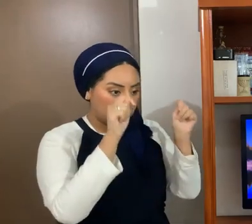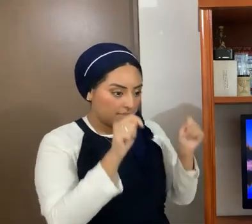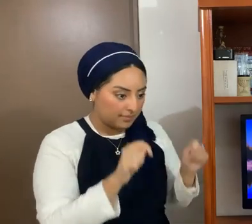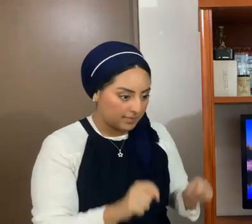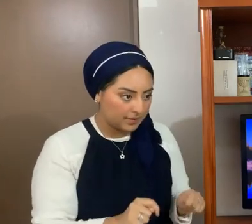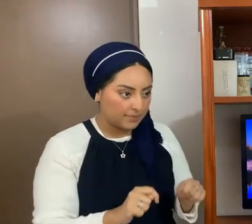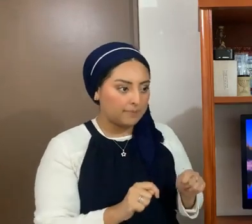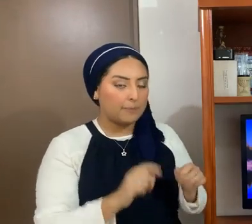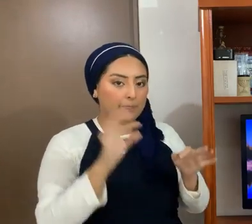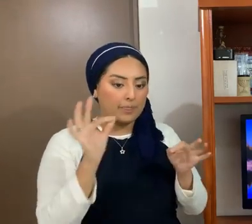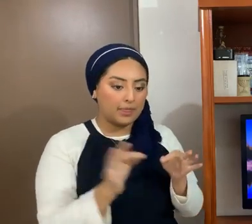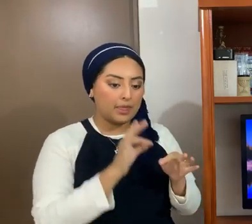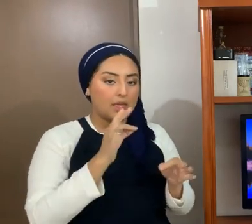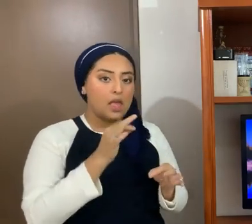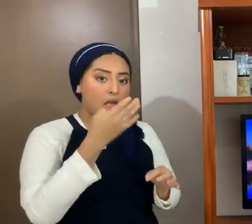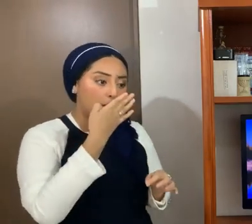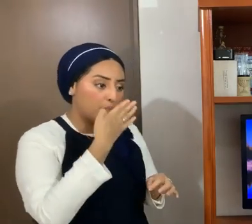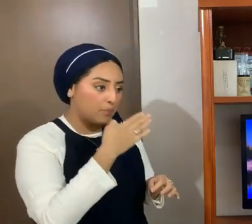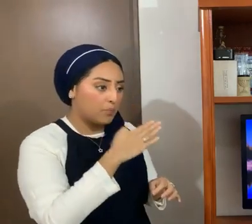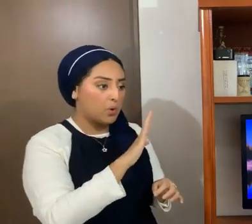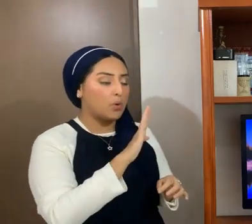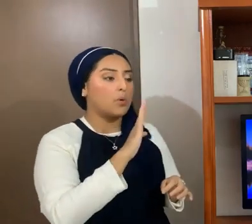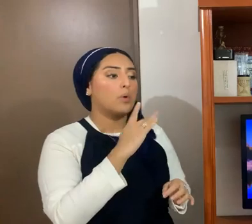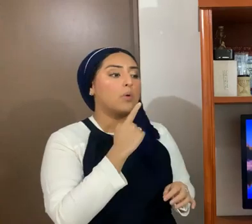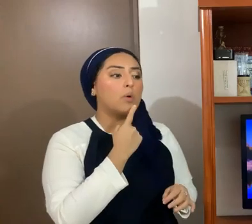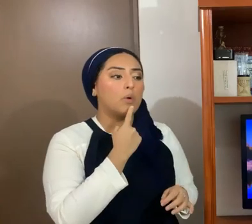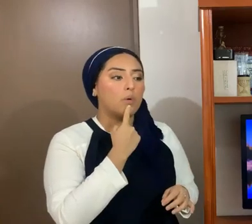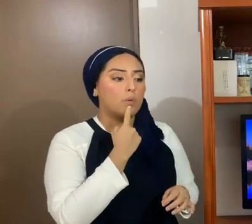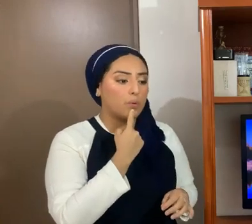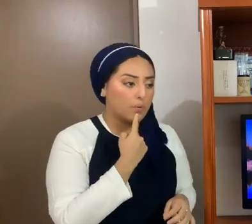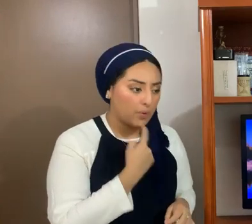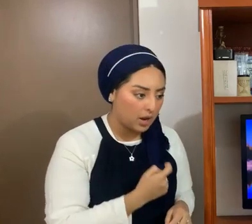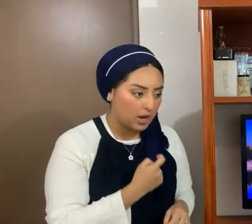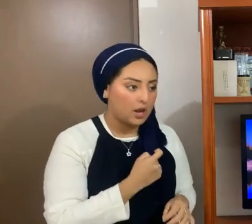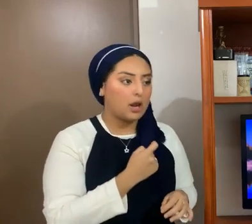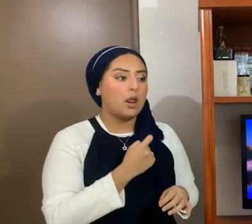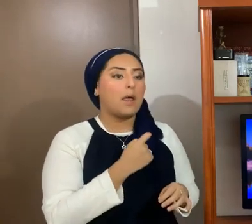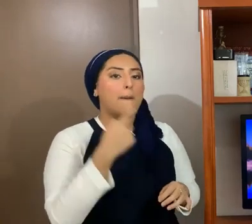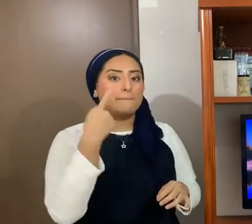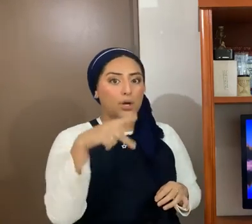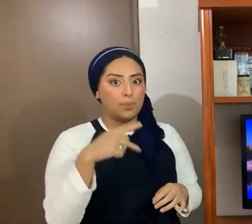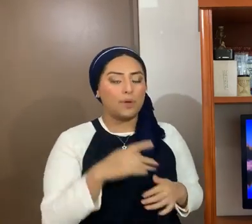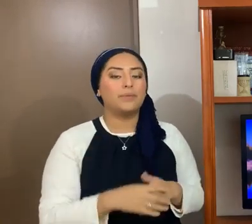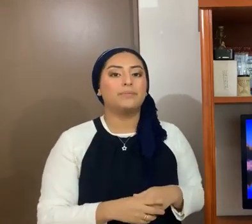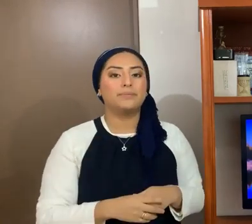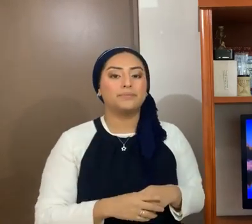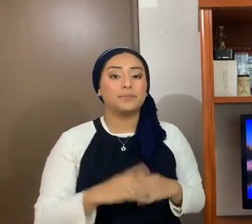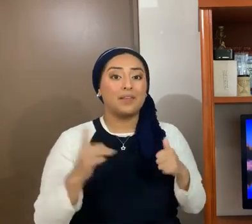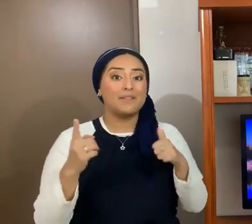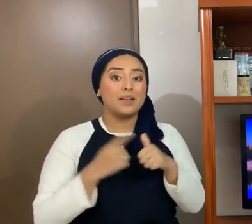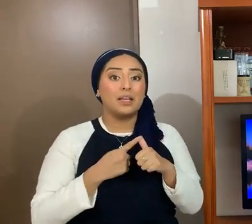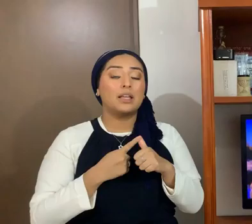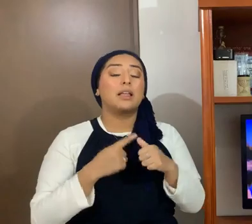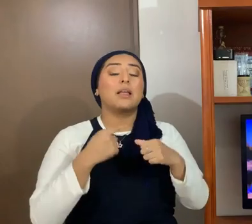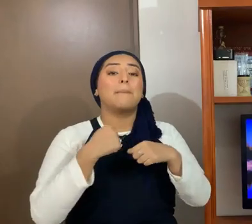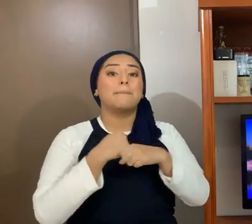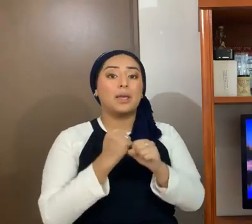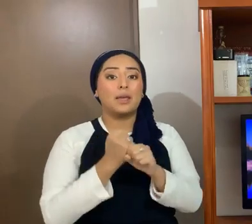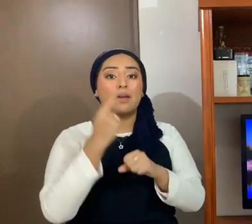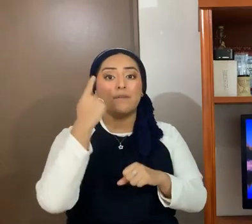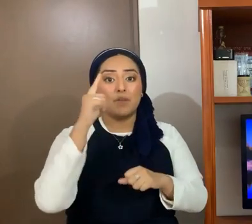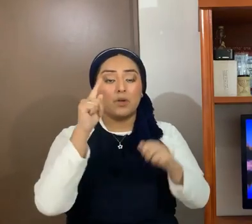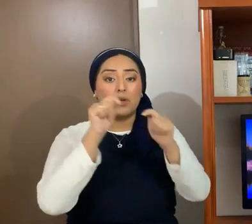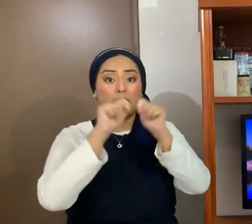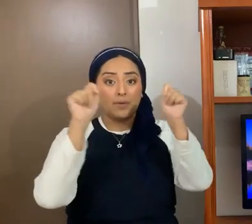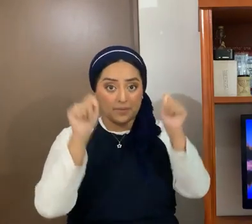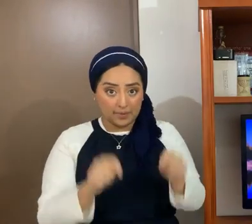cortinas de lino torcido, de azul, púrpura y carmesí. Y entonces empieza a narrar todas las cortinas. Lo primero que se hicieron para el